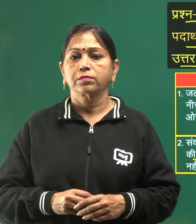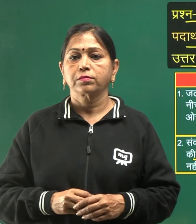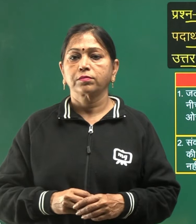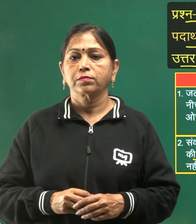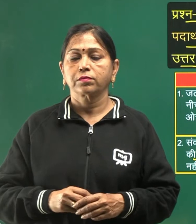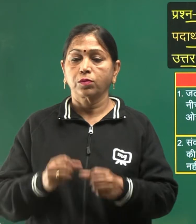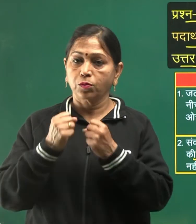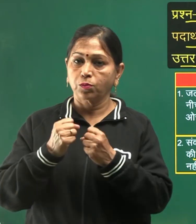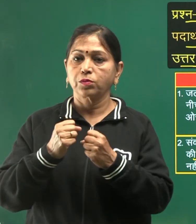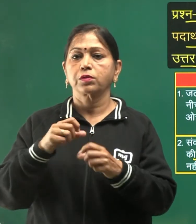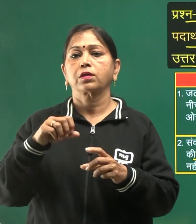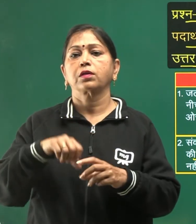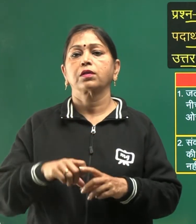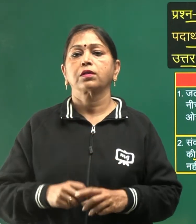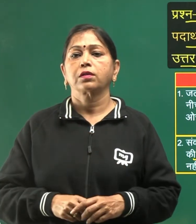ऊर्जा की